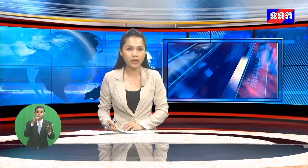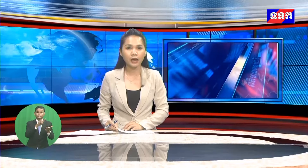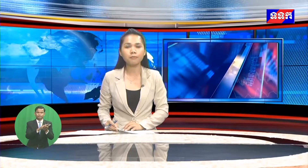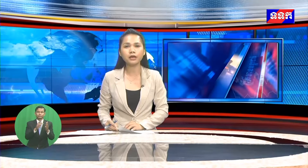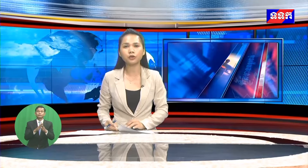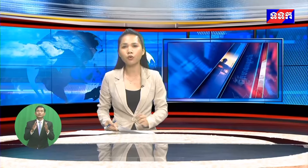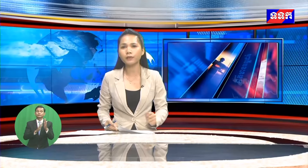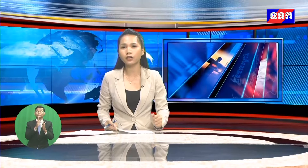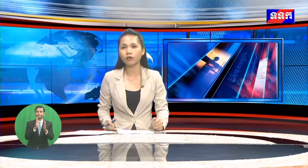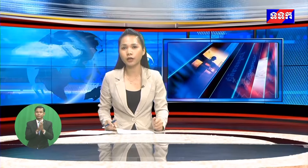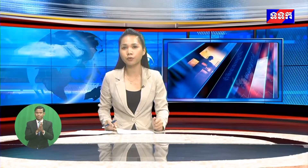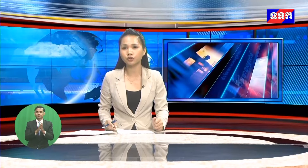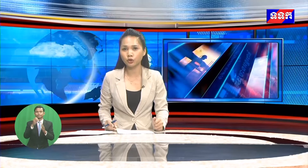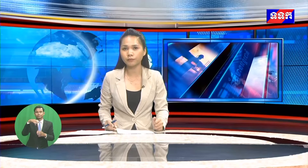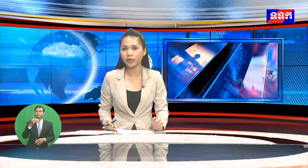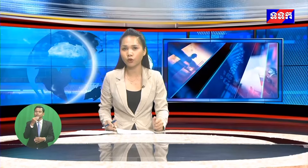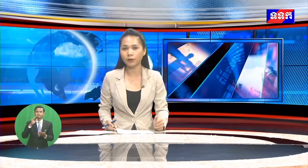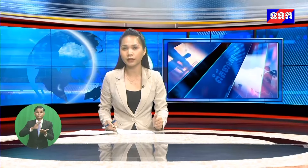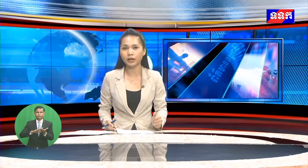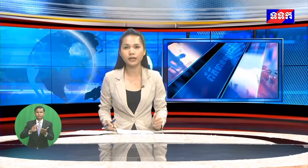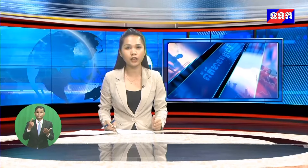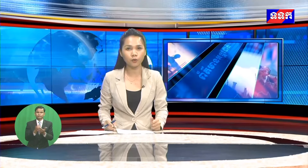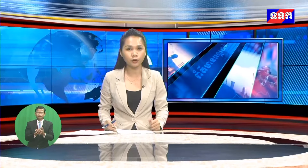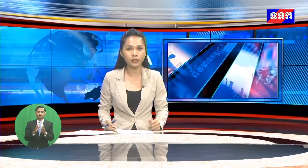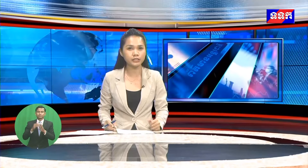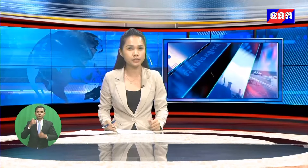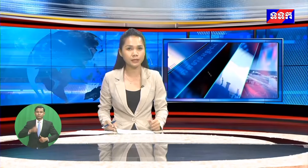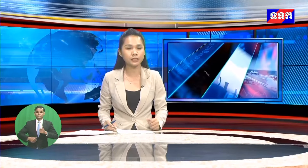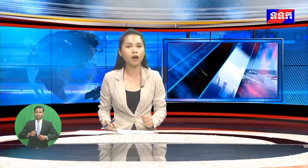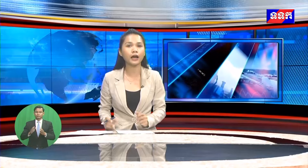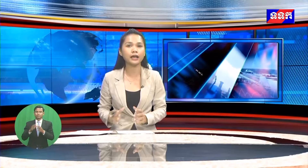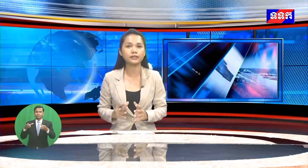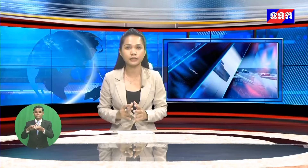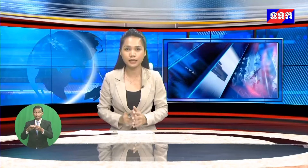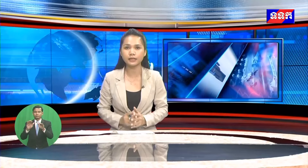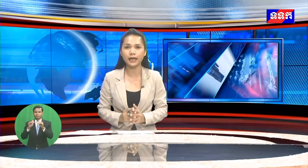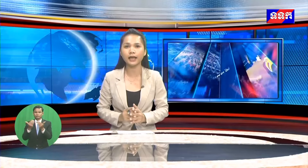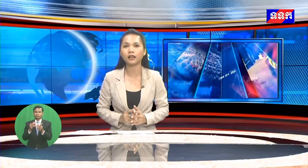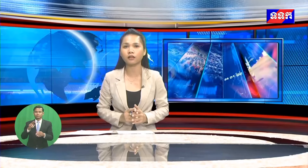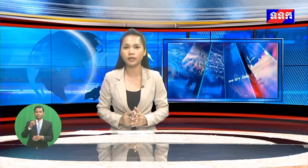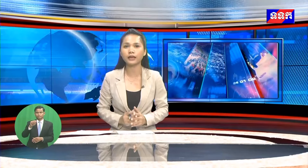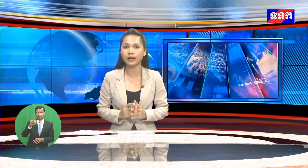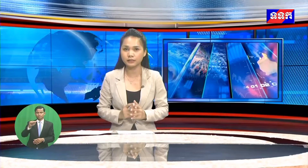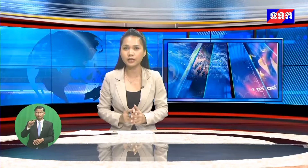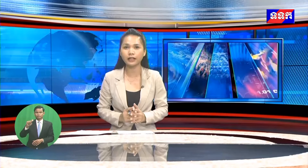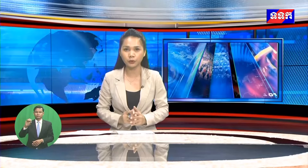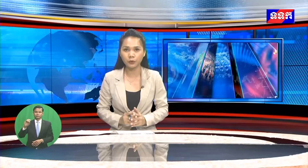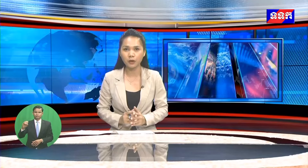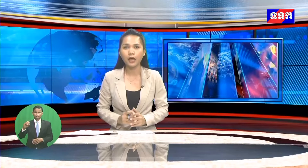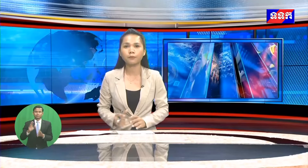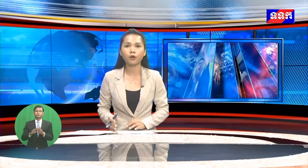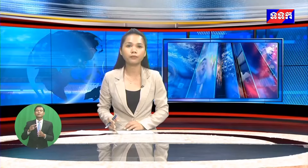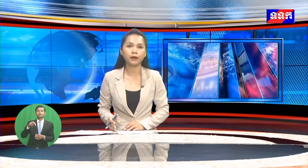ថ្ងៃអង្គារនេះដើម្បីចូលរួមនៅក្នុងកិច្ចប្រជុំនៃរដ្ឋមន្ត្រីនៃក្រមប្រទេសជាសមាជិកអង្គការសន្ធិសញ្ញាអាត្លង់ទិកខាងជើ